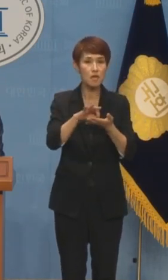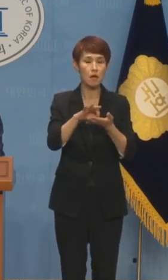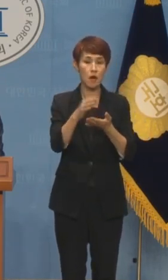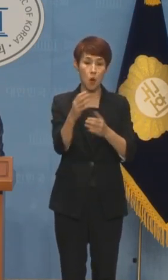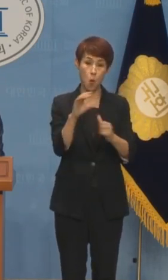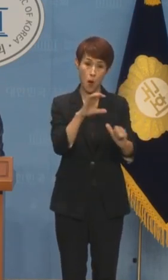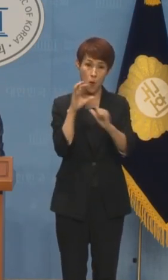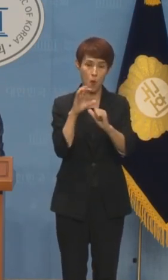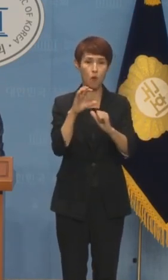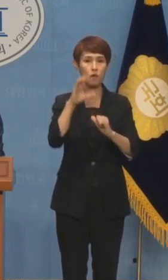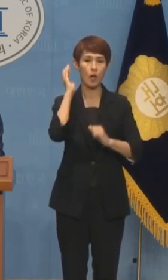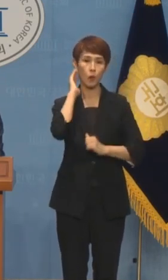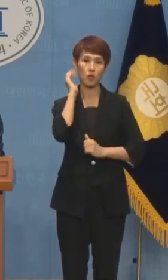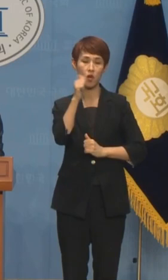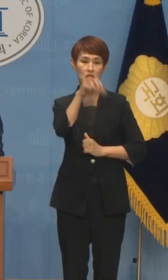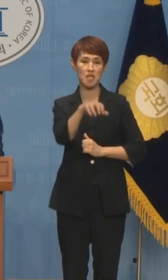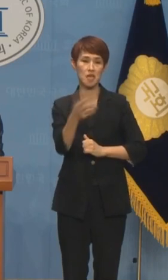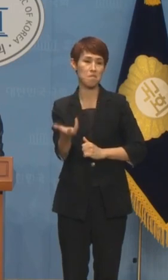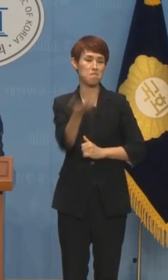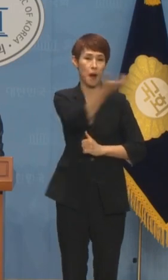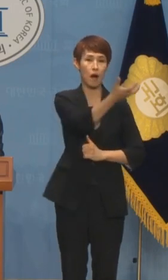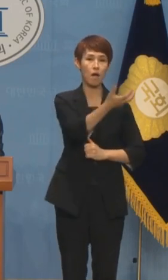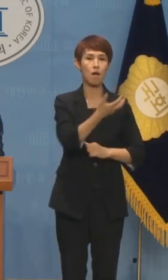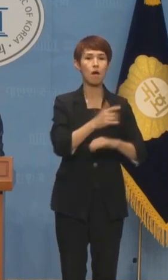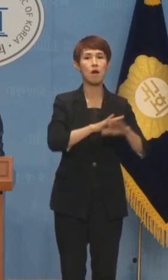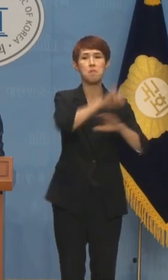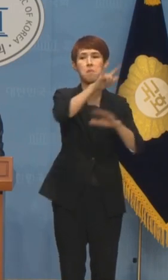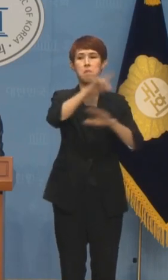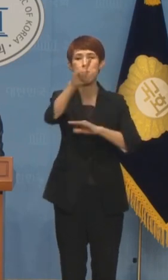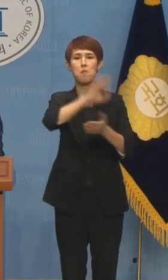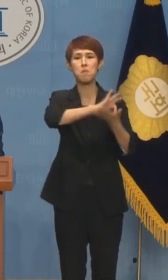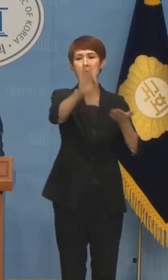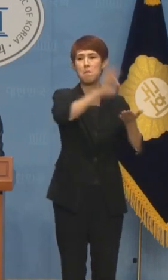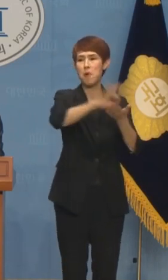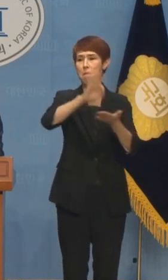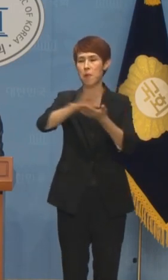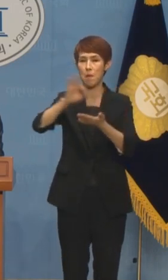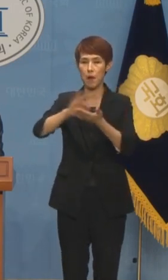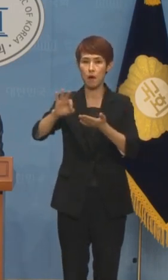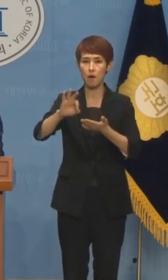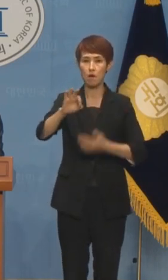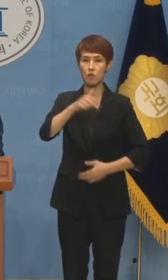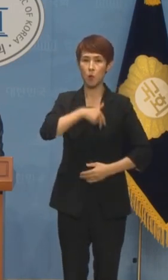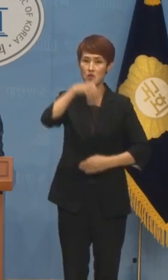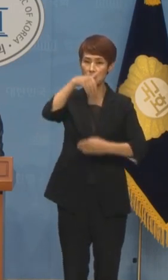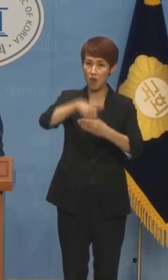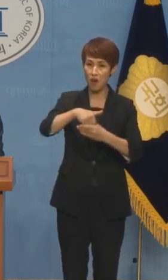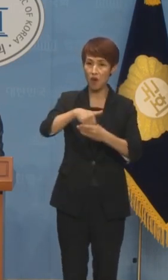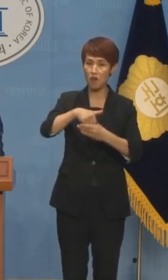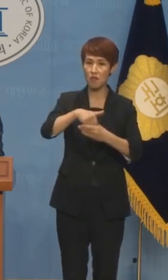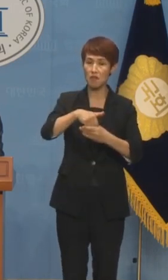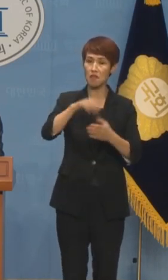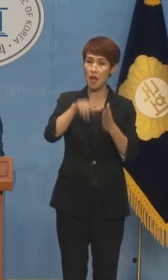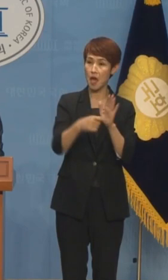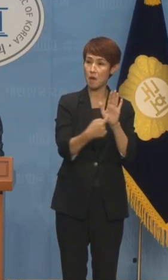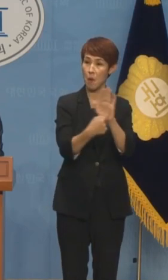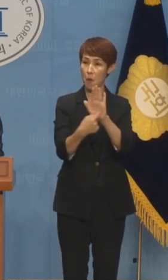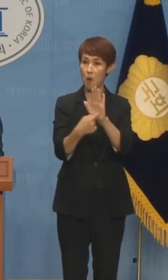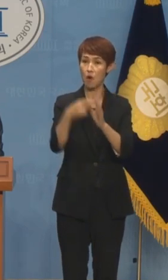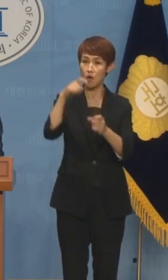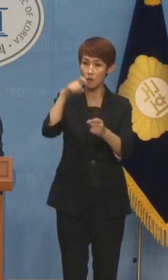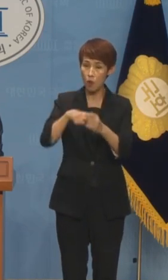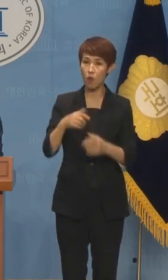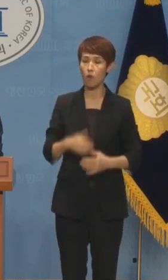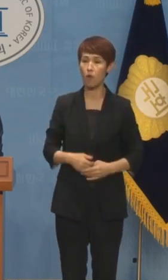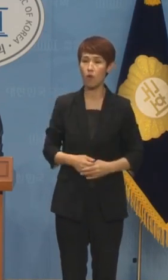이전하고 호화 해외 순방을 다니더니 총선용 보여주기식 민생 토론회에까지 물쓰듯